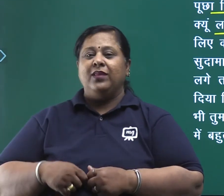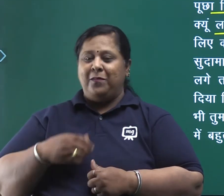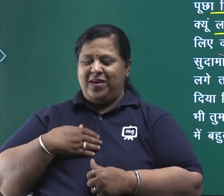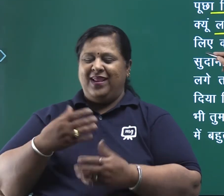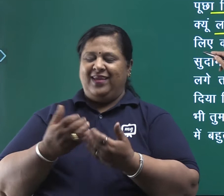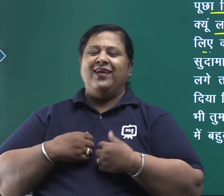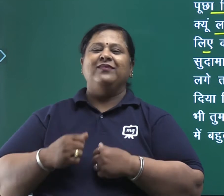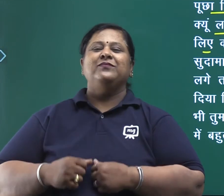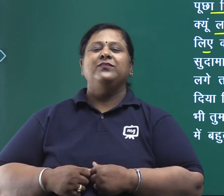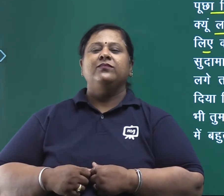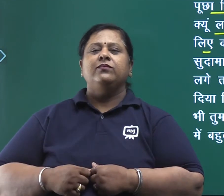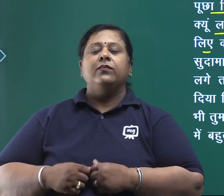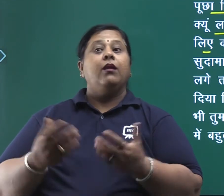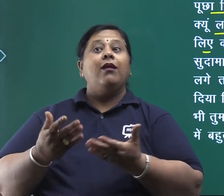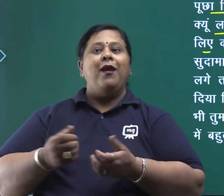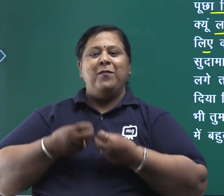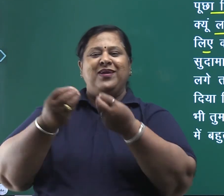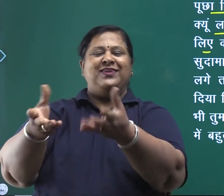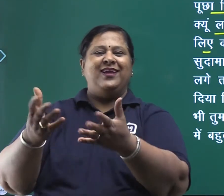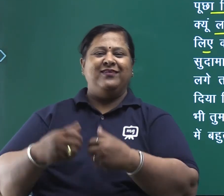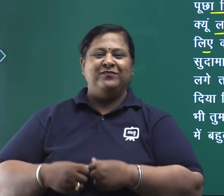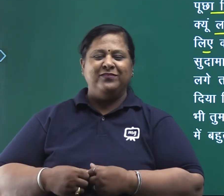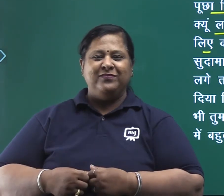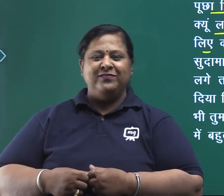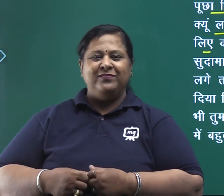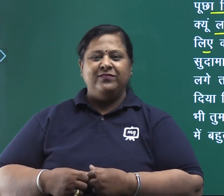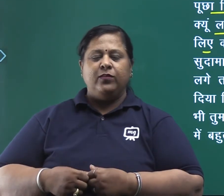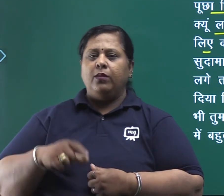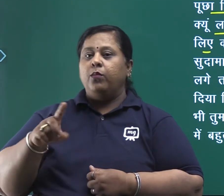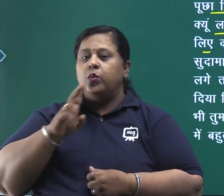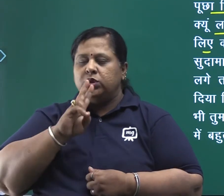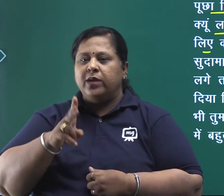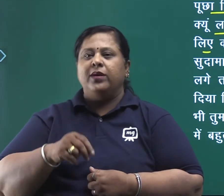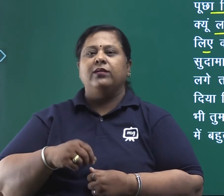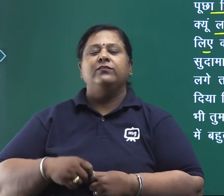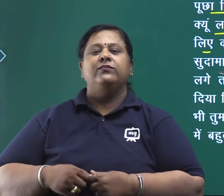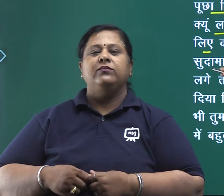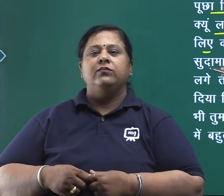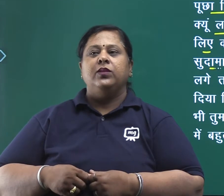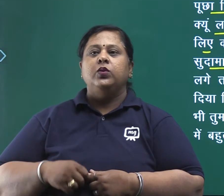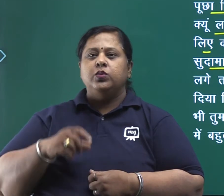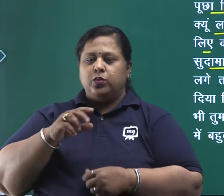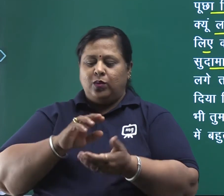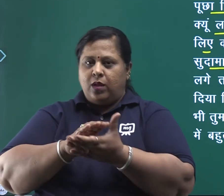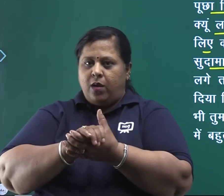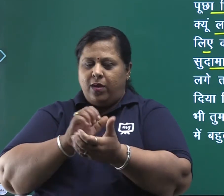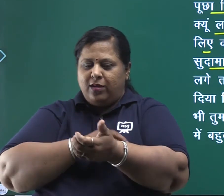मेरे लिए क्या भेजा है। पूछने पर सुदामा